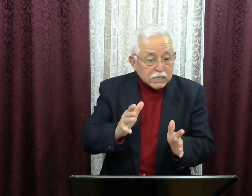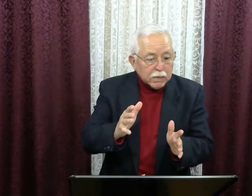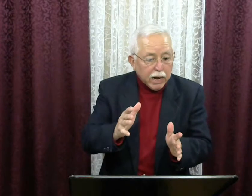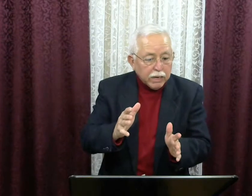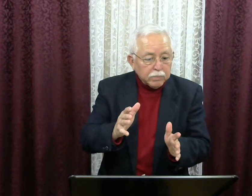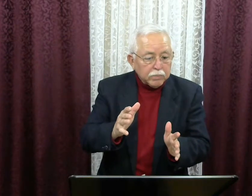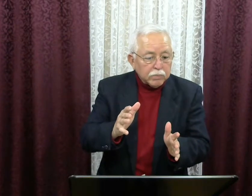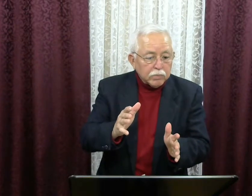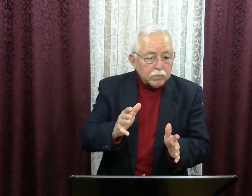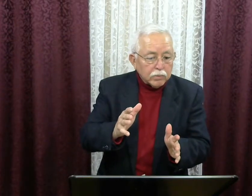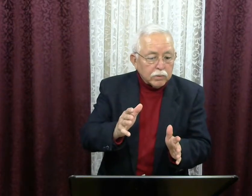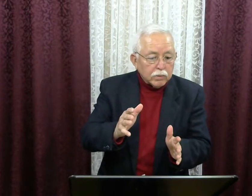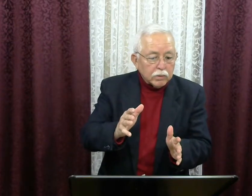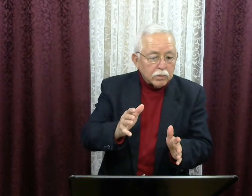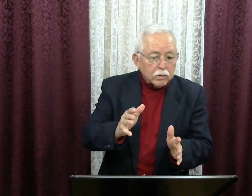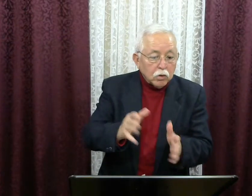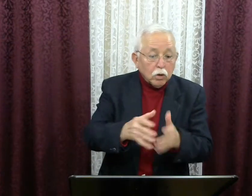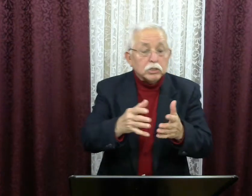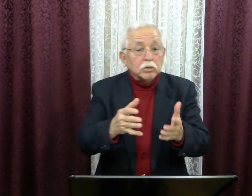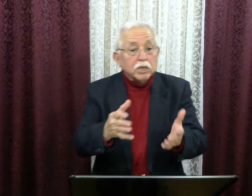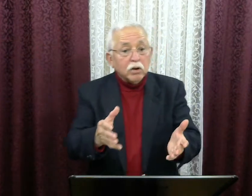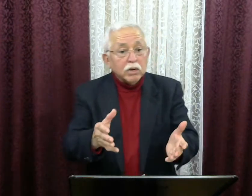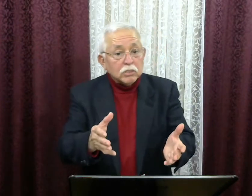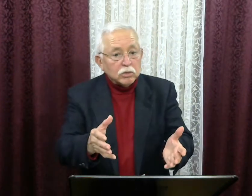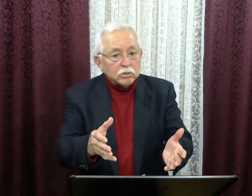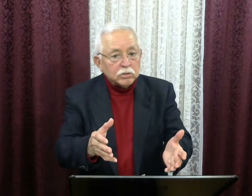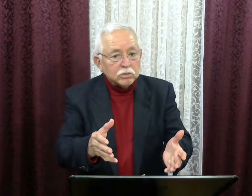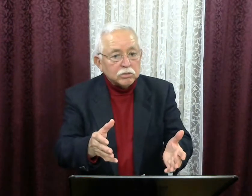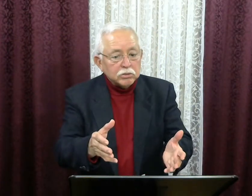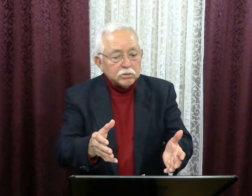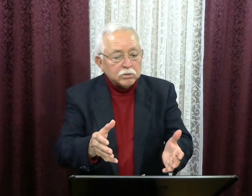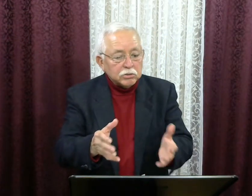íntima con nuestro Señor Jesús.